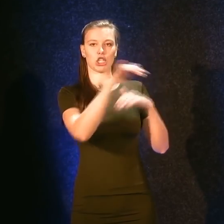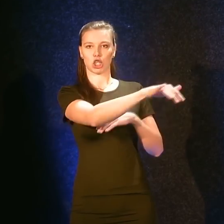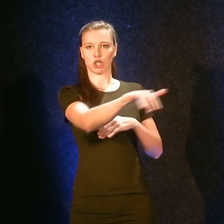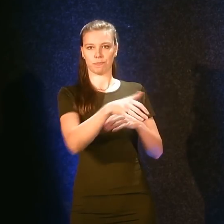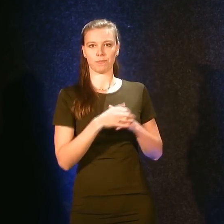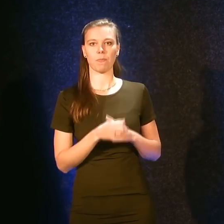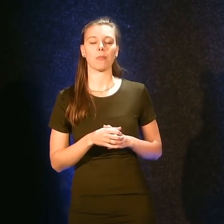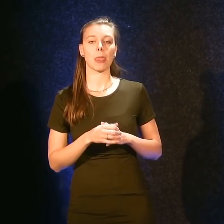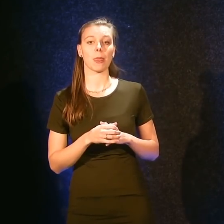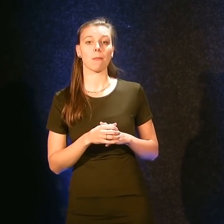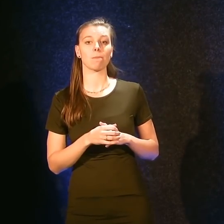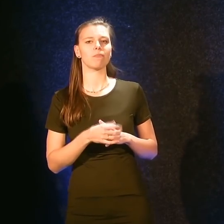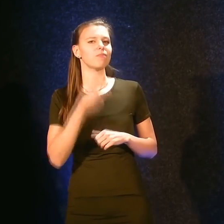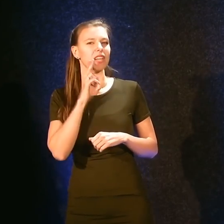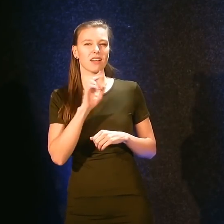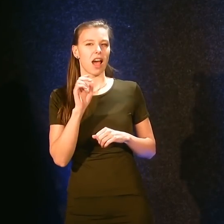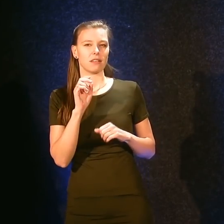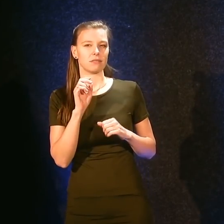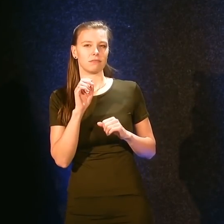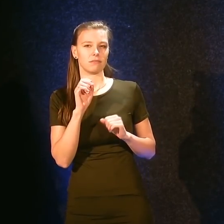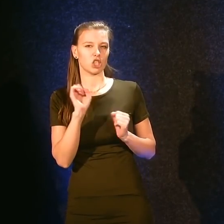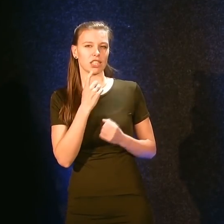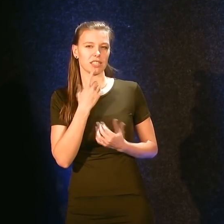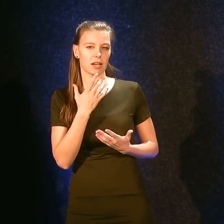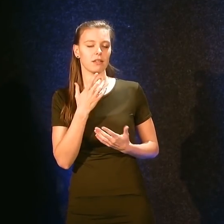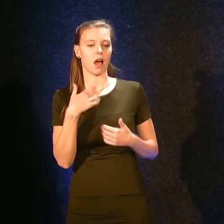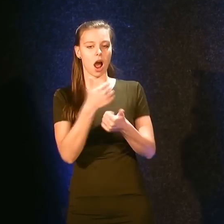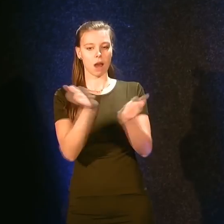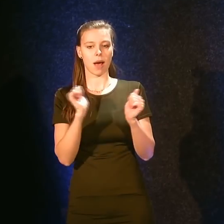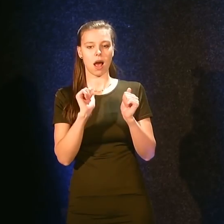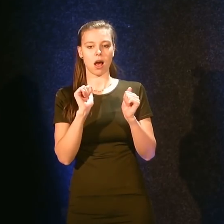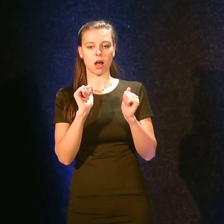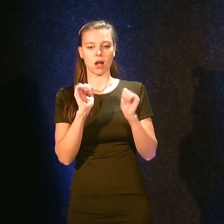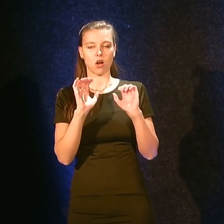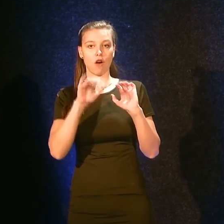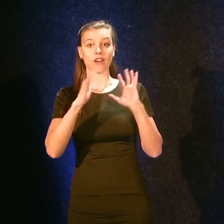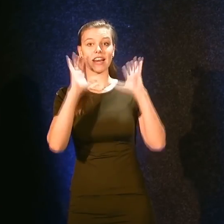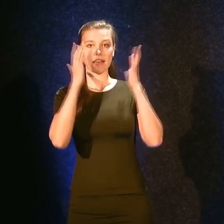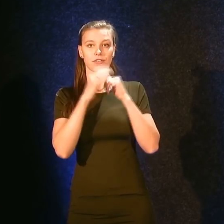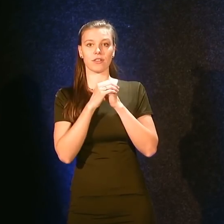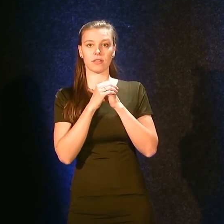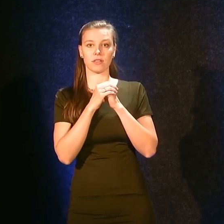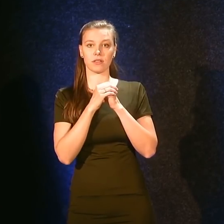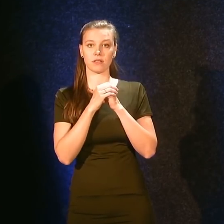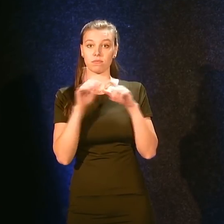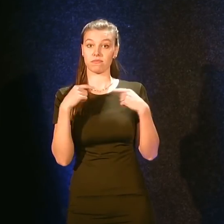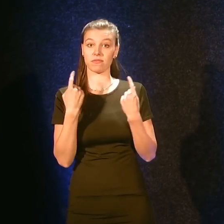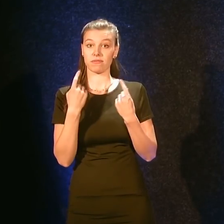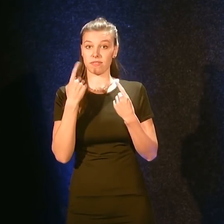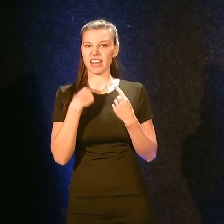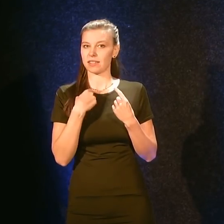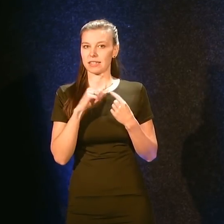En ik kan je in alle eerlijkheid niet zeggen dat we het er allemaal levend van afbrengen. Sterker nog, we weten allemaal dat dat niet het geval